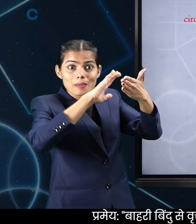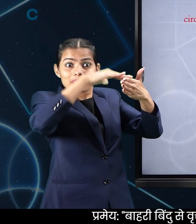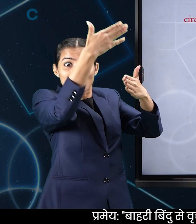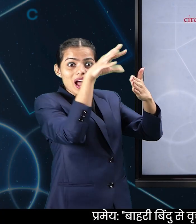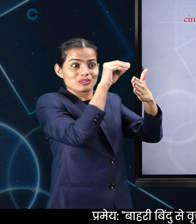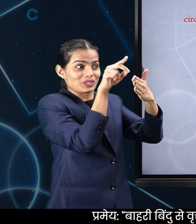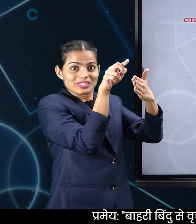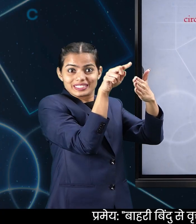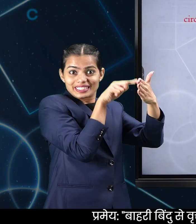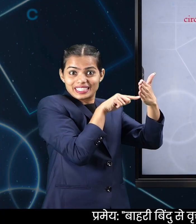है।